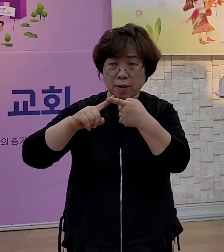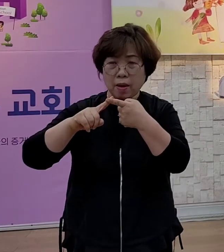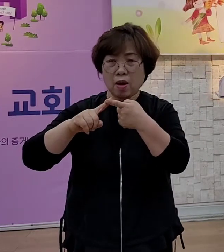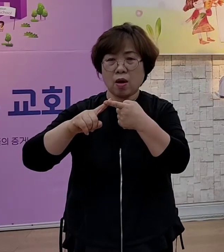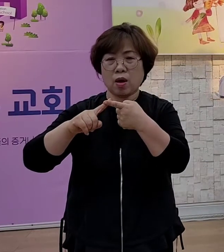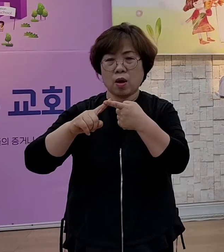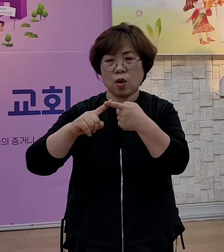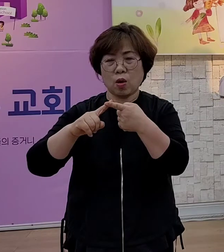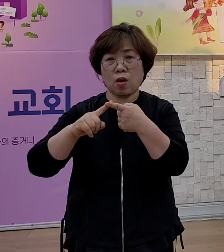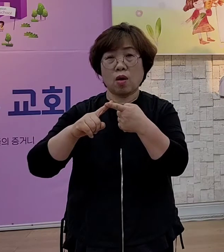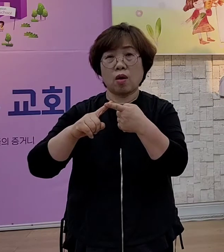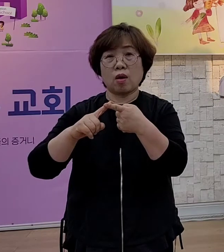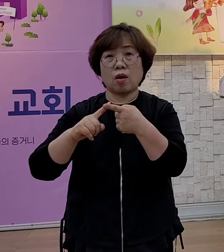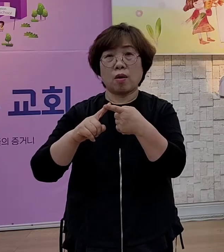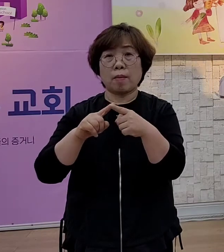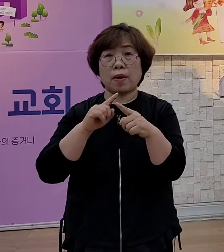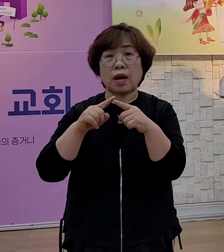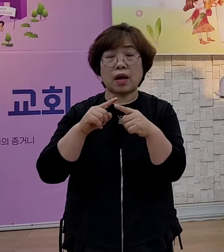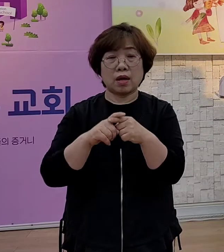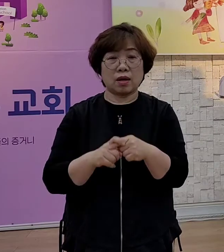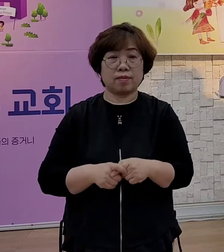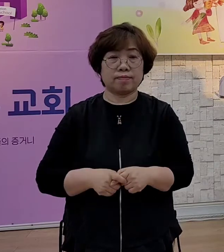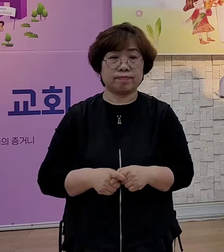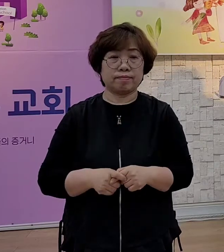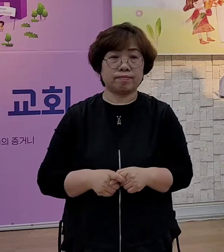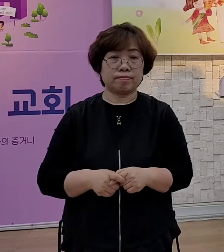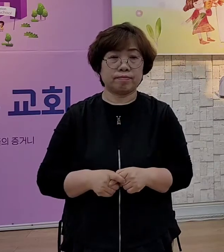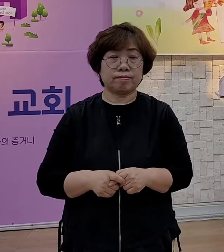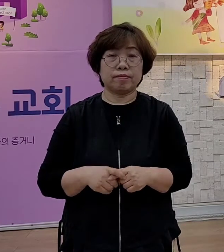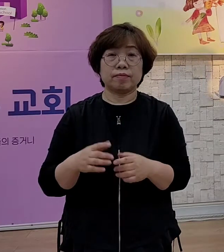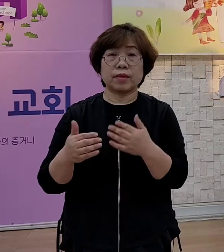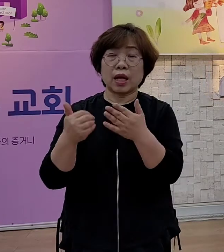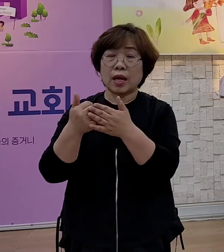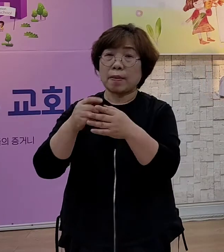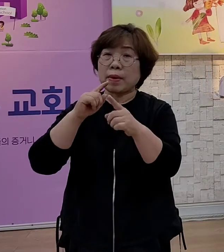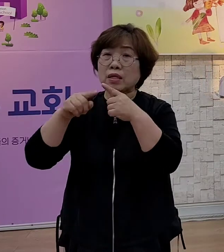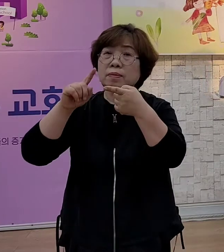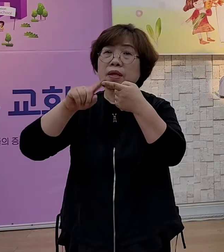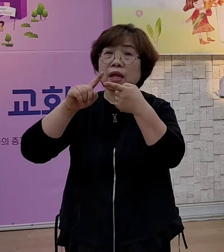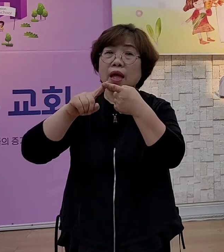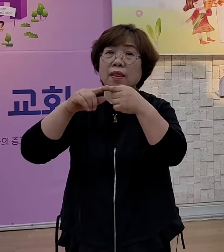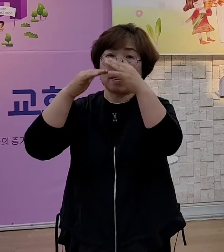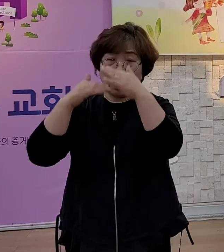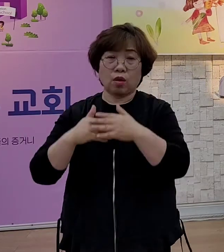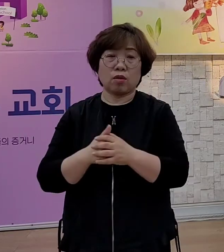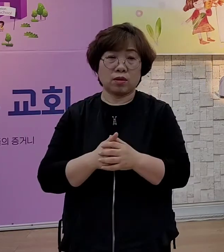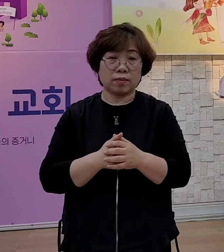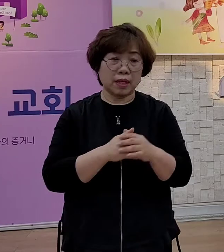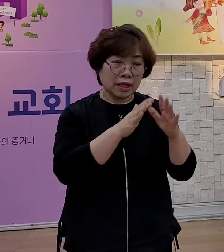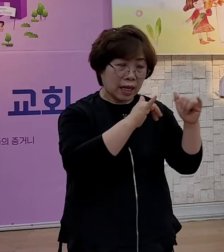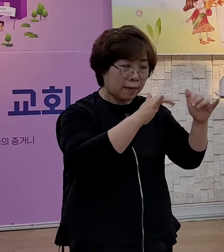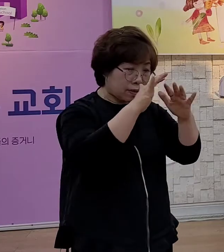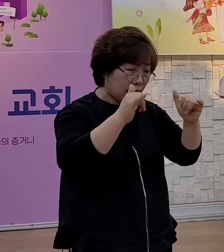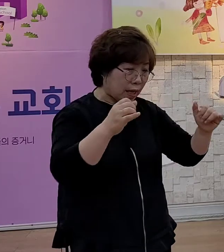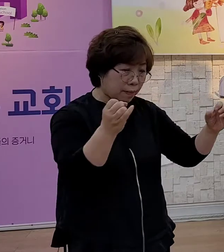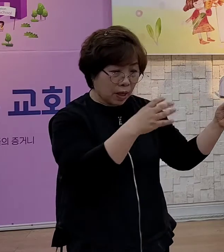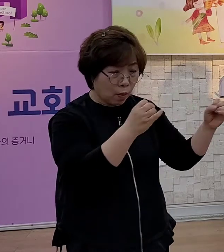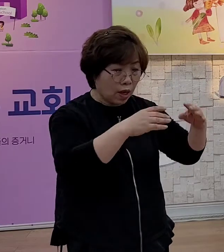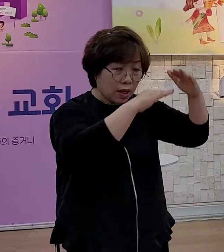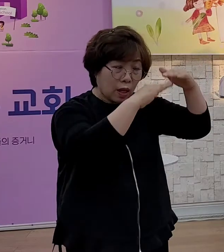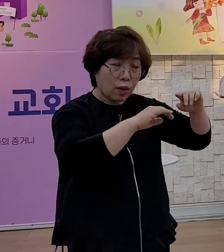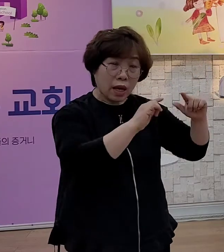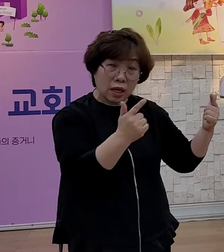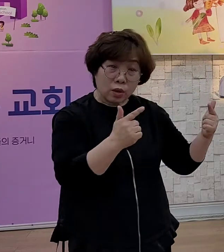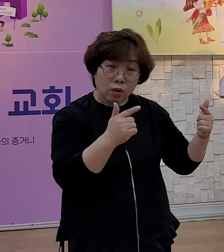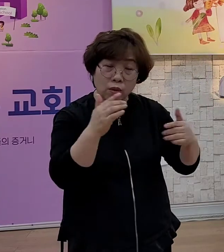하지만 원리가, 하나님의 말씀이 원리가 다 맞죠. 그러나 오늘 야고보가 하고자 했던 이 첫 번째 이 원리는